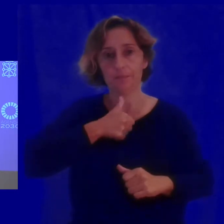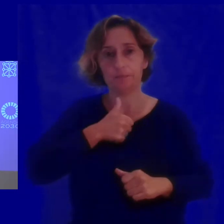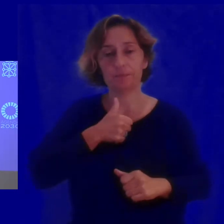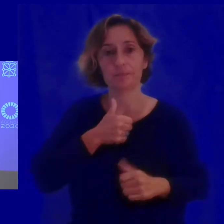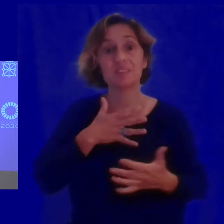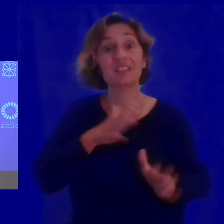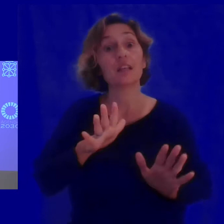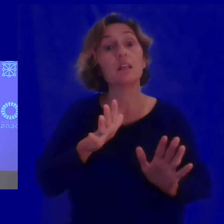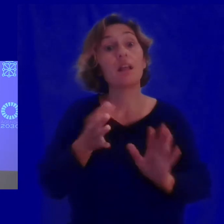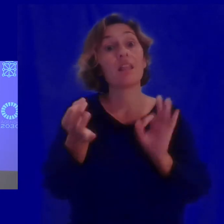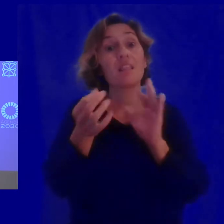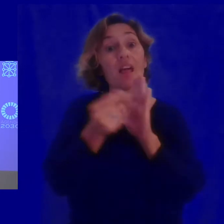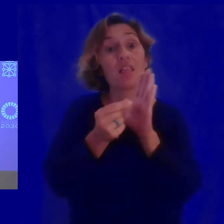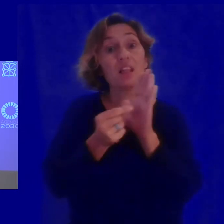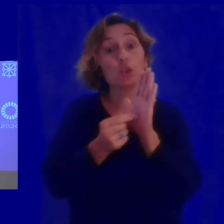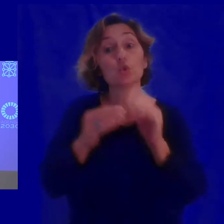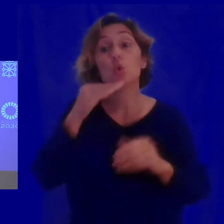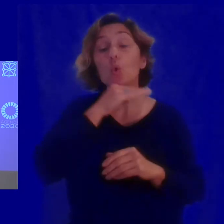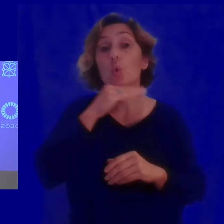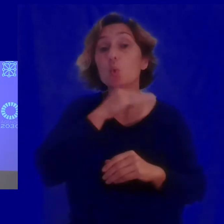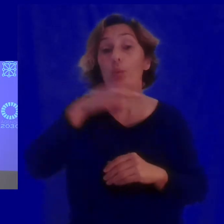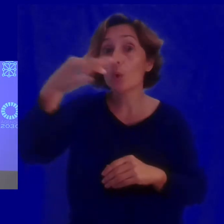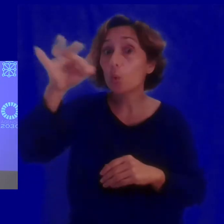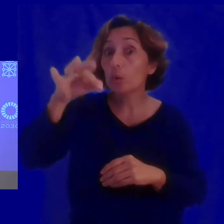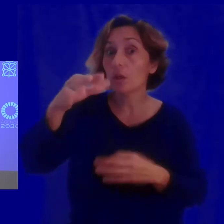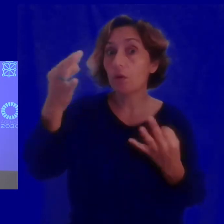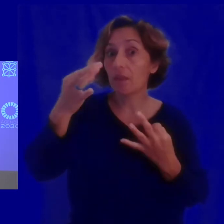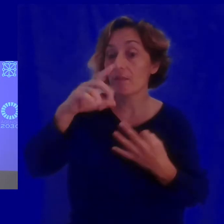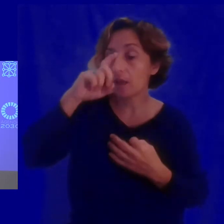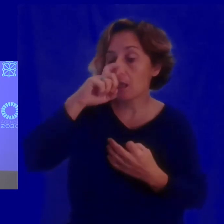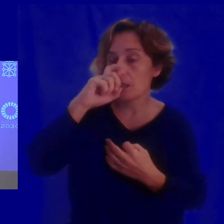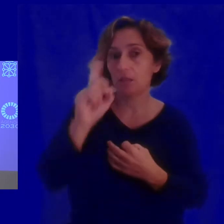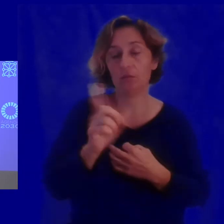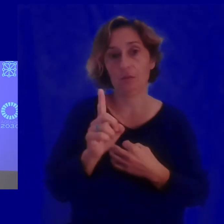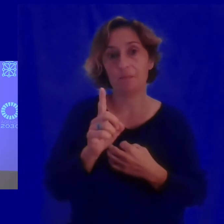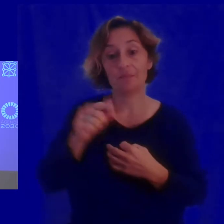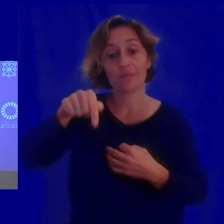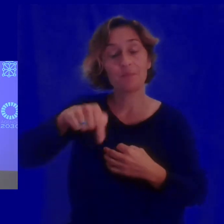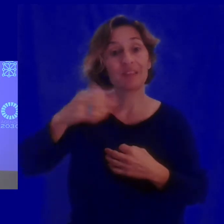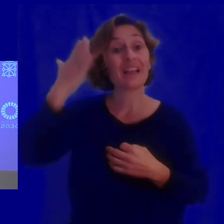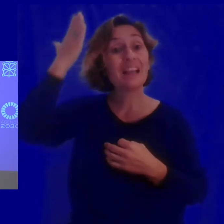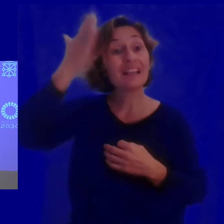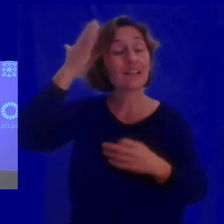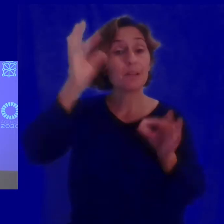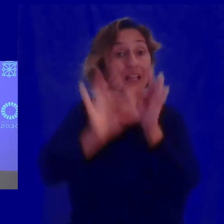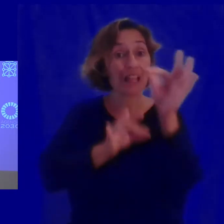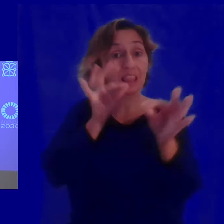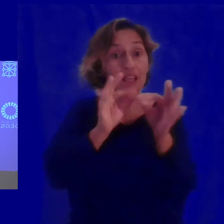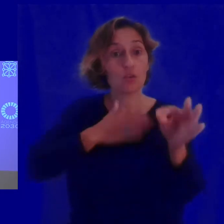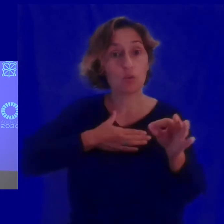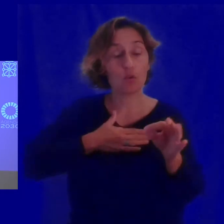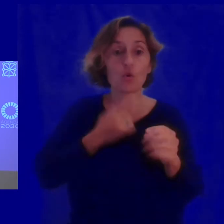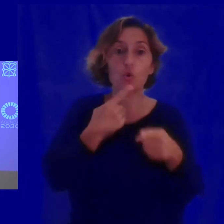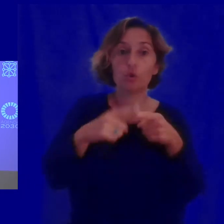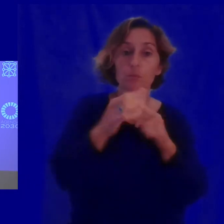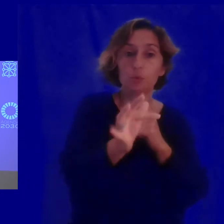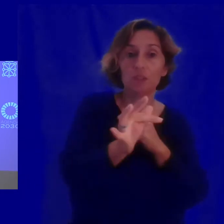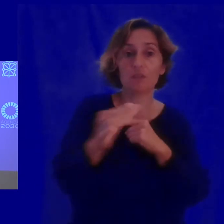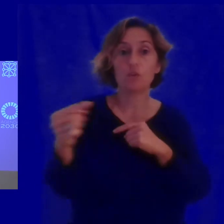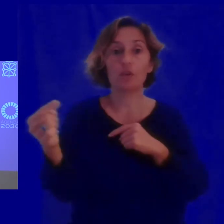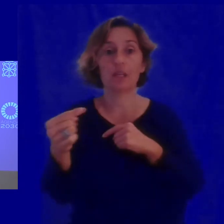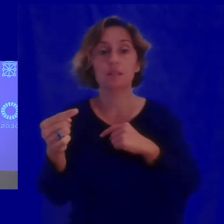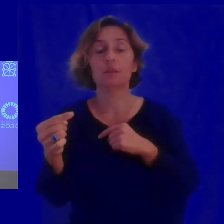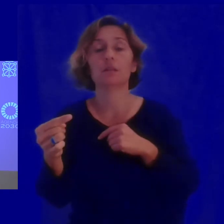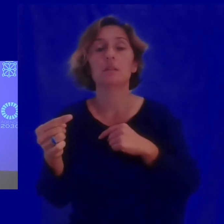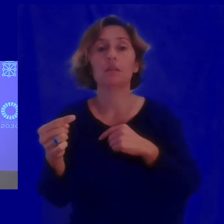a tener en cuenta durante el mes de octubre. Nuestro ciclo, el de Navarra, para lo bueno y para lo malo, en